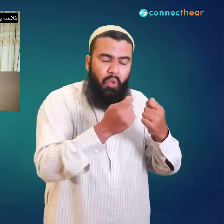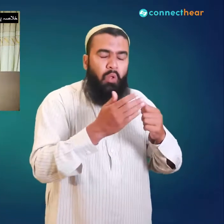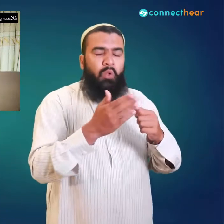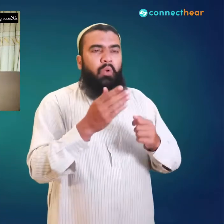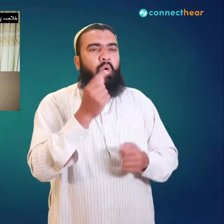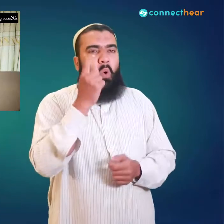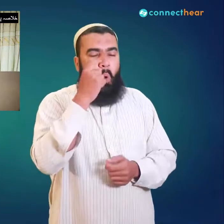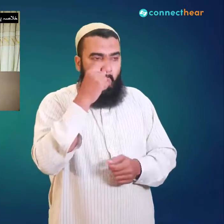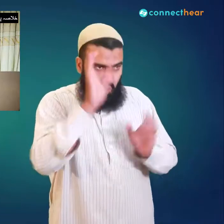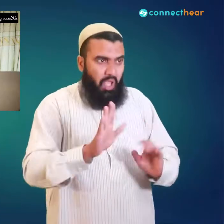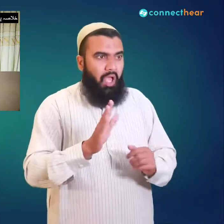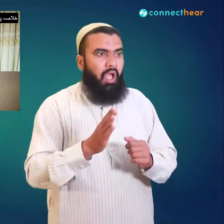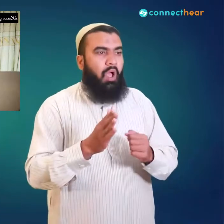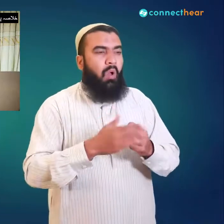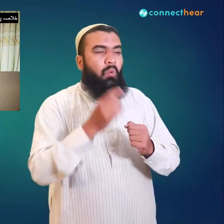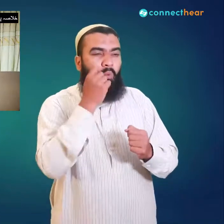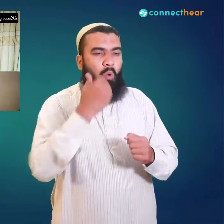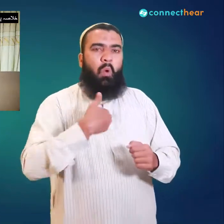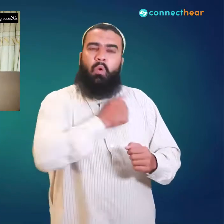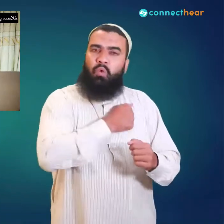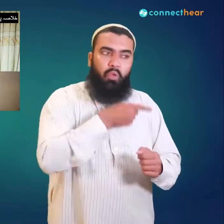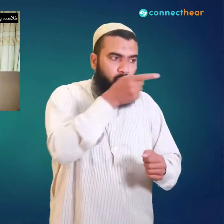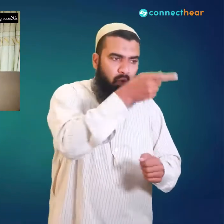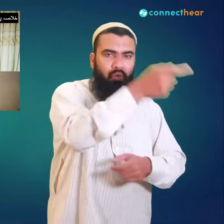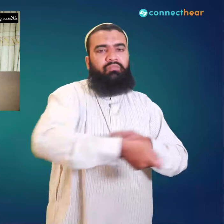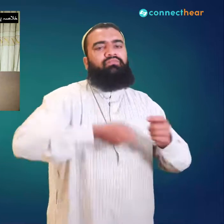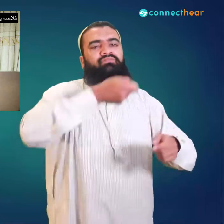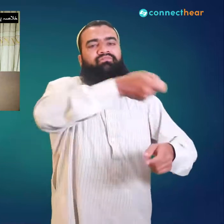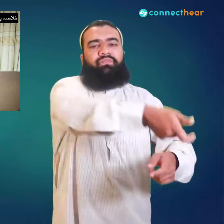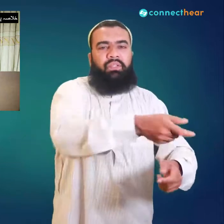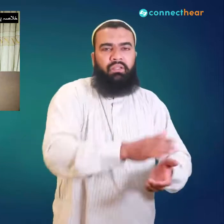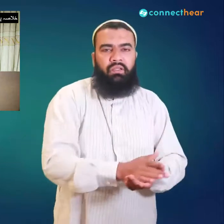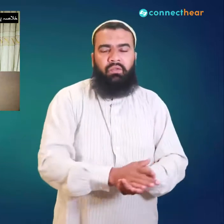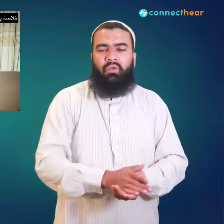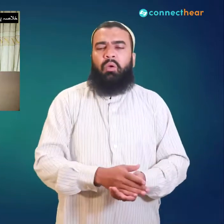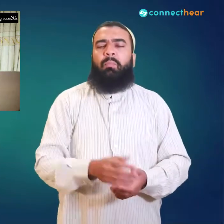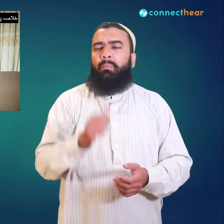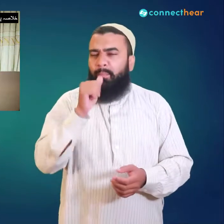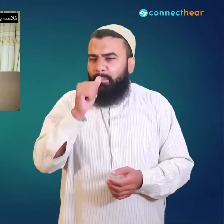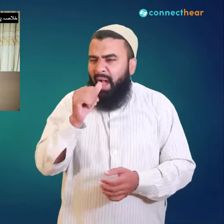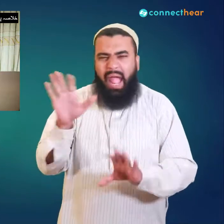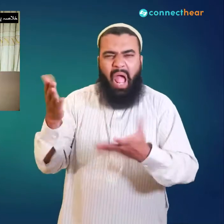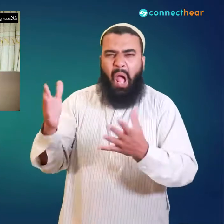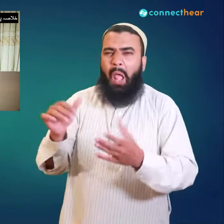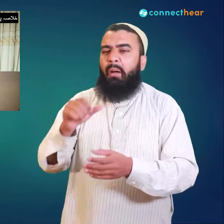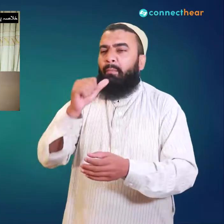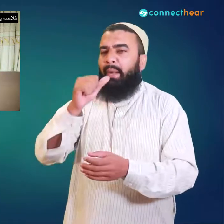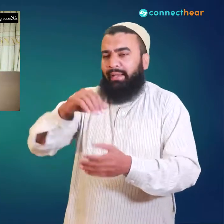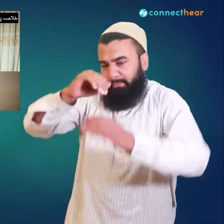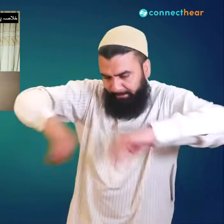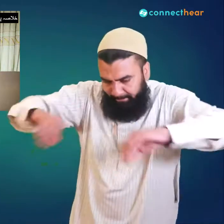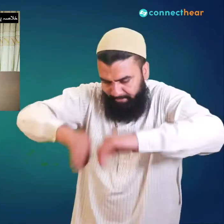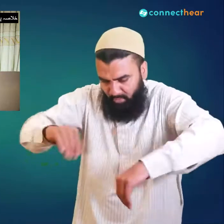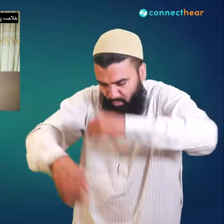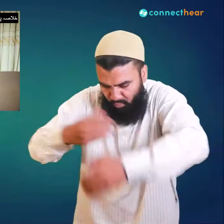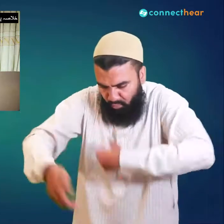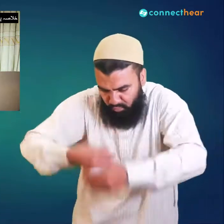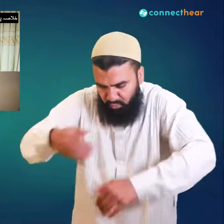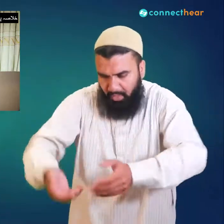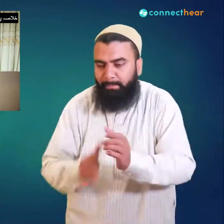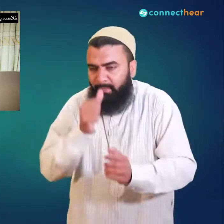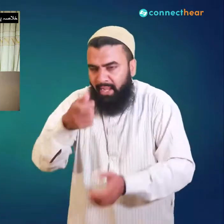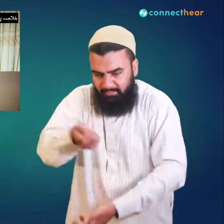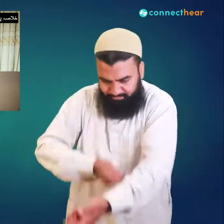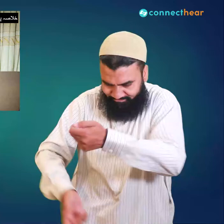ہے، اسی طرح پانی کی ضرورت ہے جہاں پر وہاں کنواں بنا دینا، پانی کے وسائل پورا کر دینا، یا یہ کہ جو